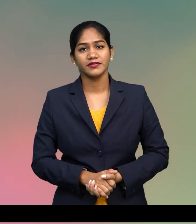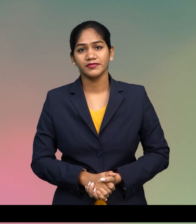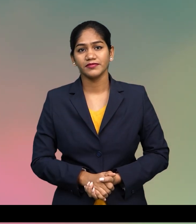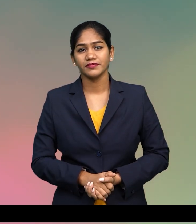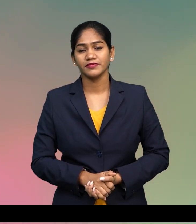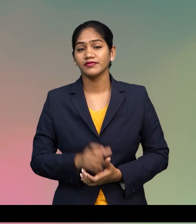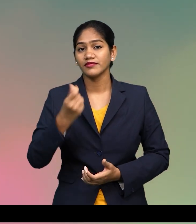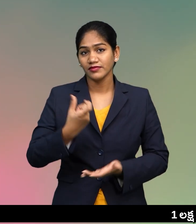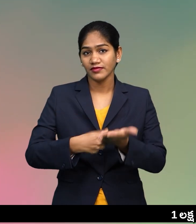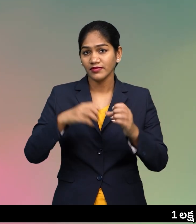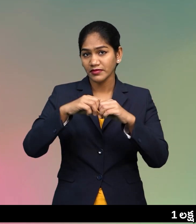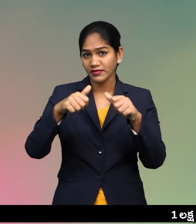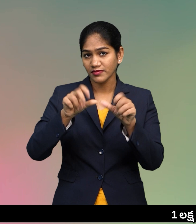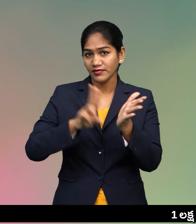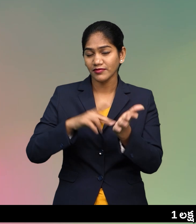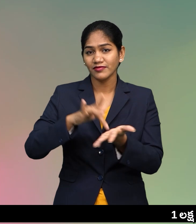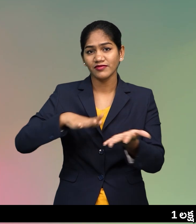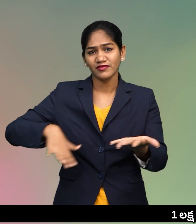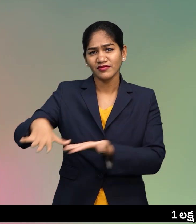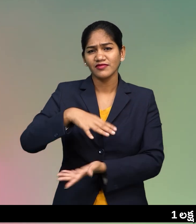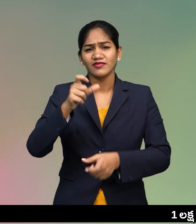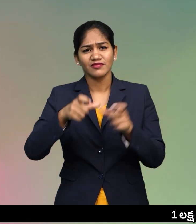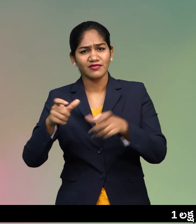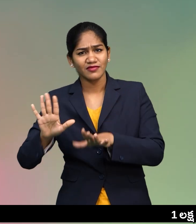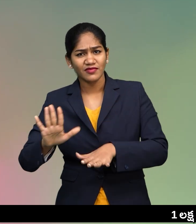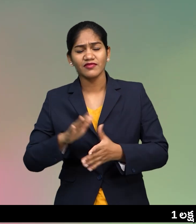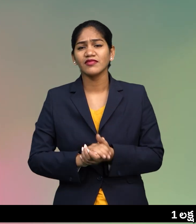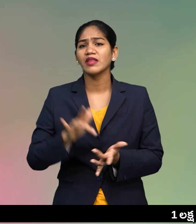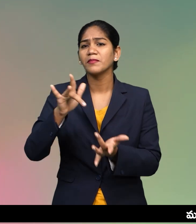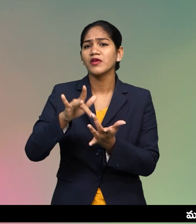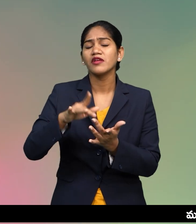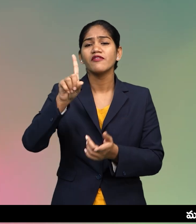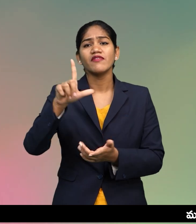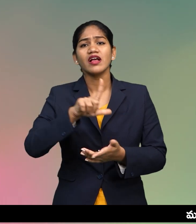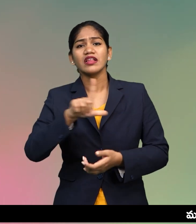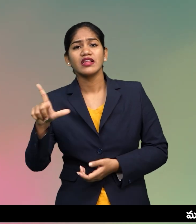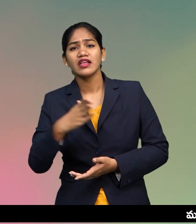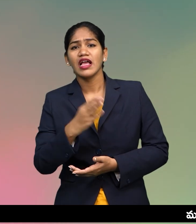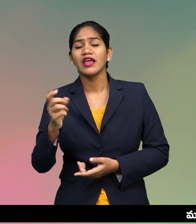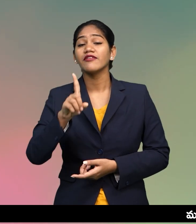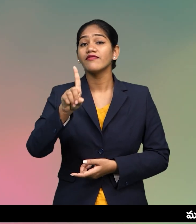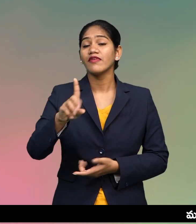పట్టణ ప్రాంతాలు 1,00,000 మరియు 1 మిలియన్ మధ్య జనాభా కలిగిన